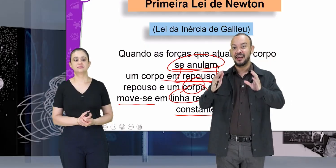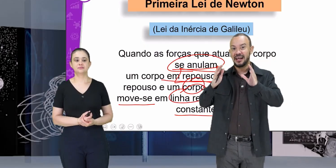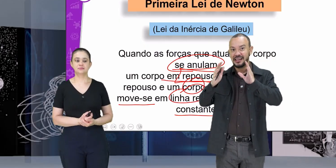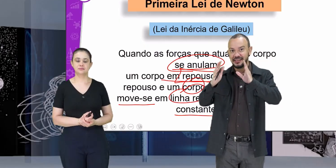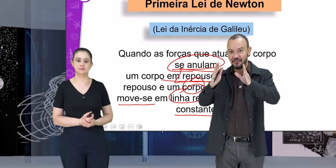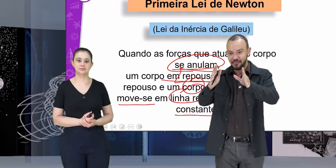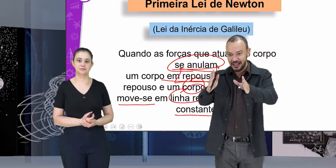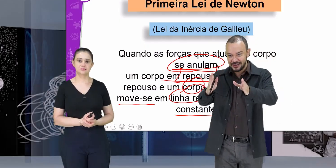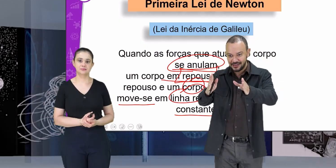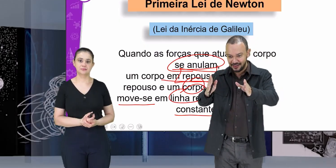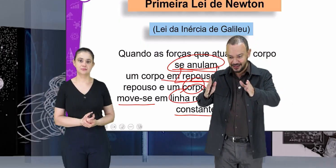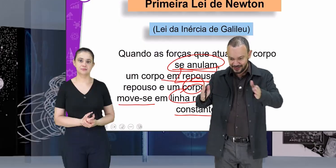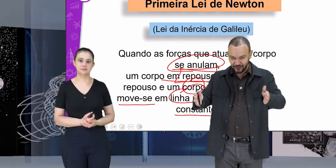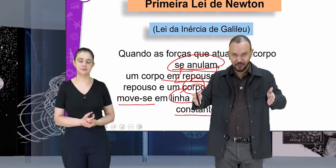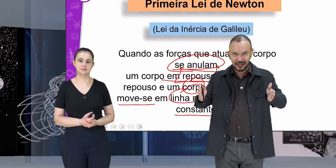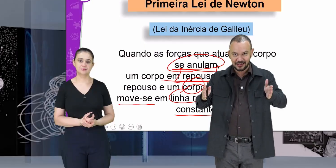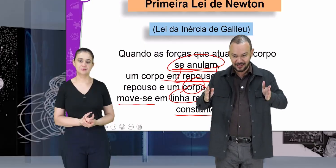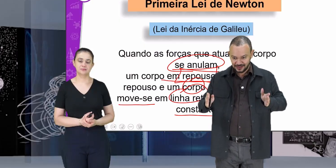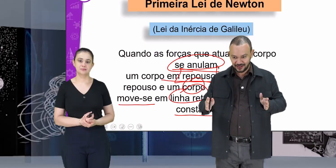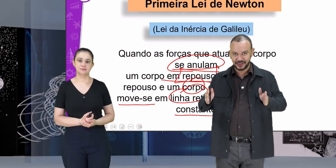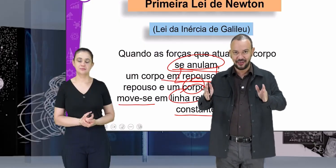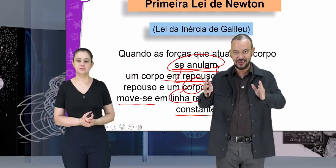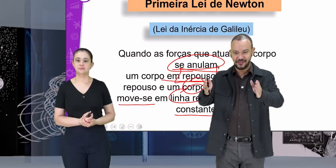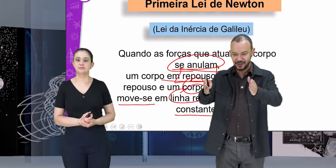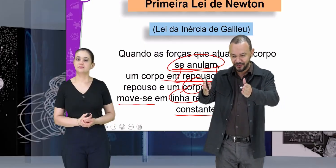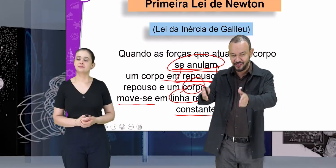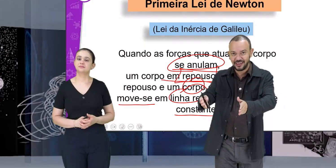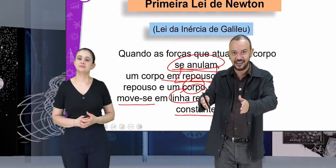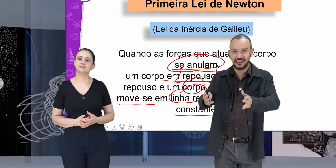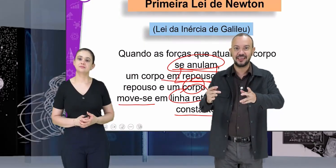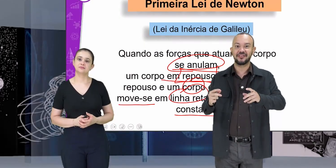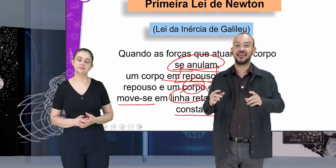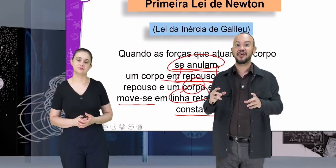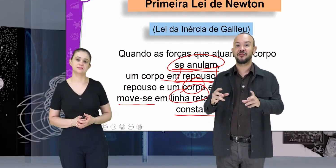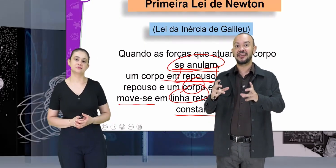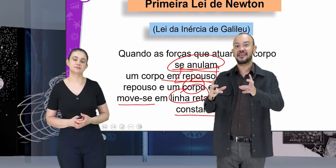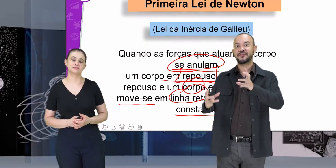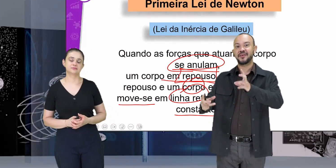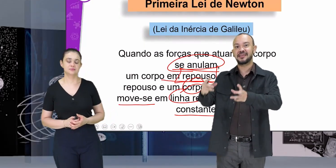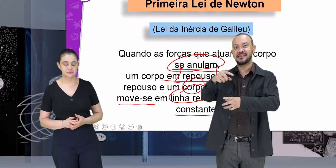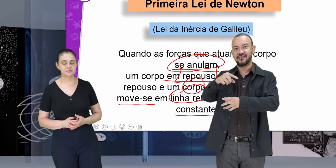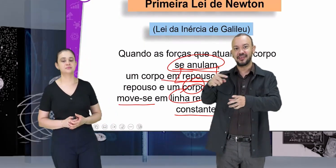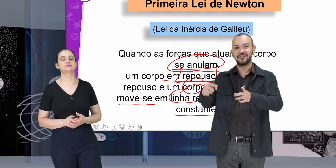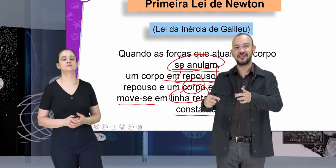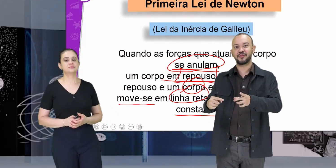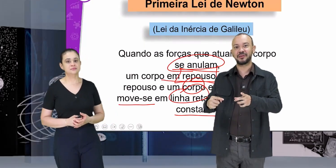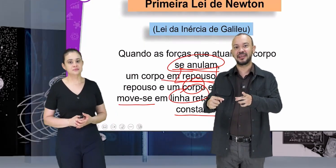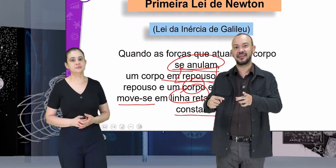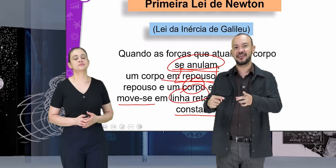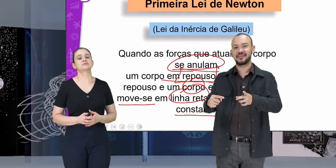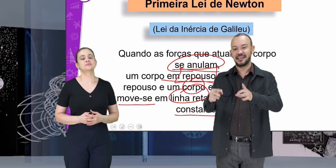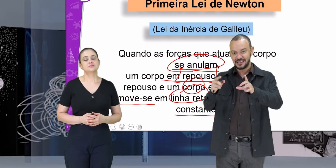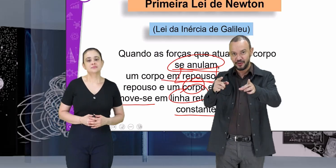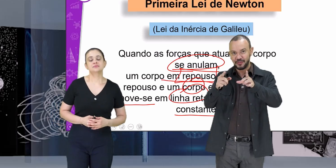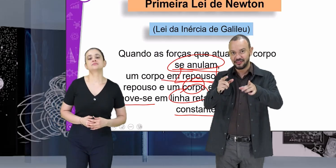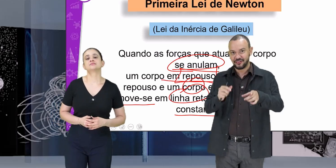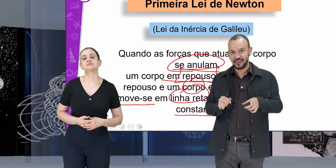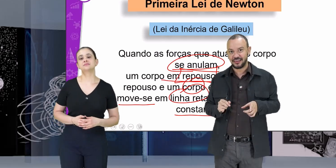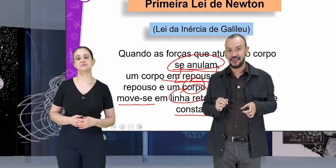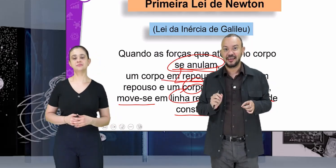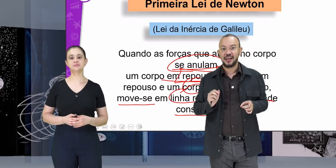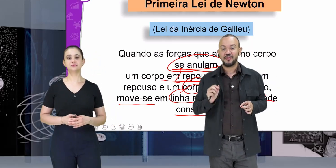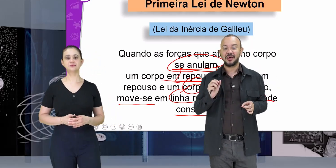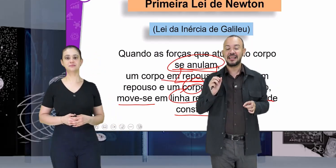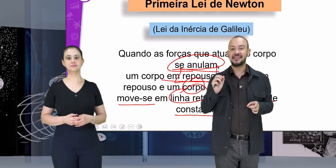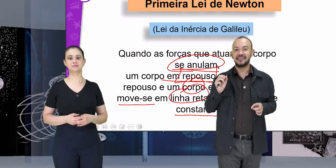ok. Aí na sua mesa, na sala de aula, se você botar um caderno, várias forças estão atuando sobre ele, nesse momento